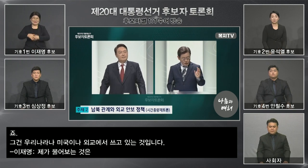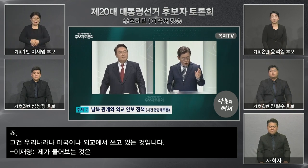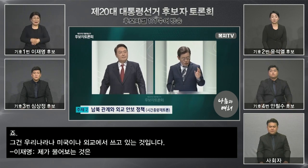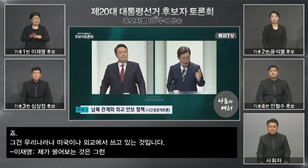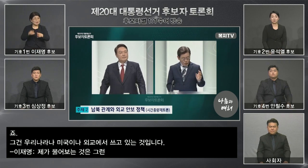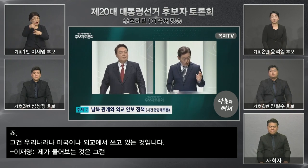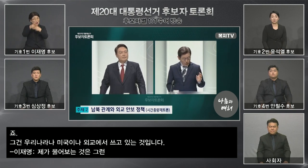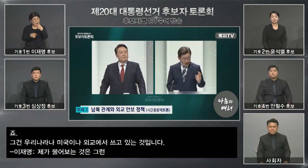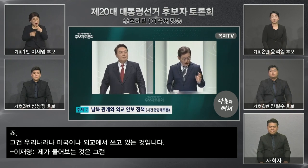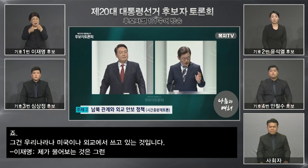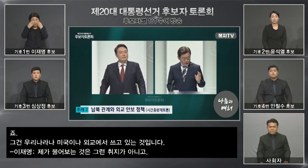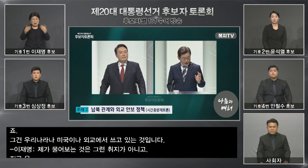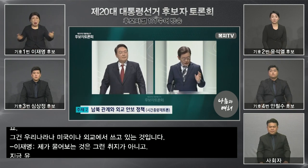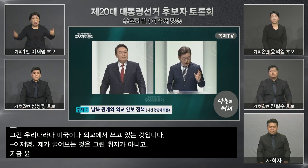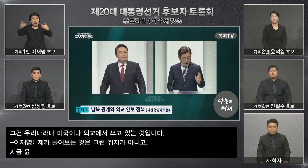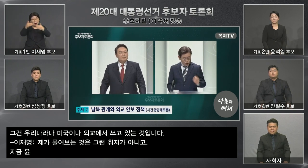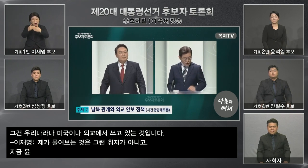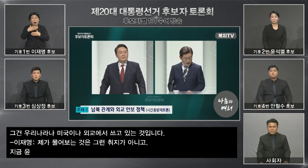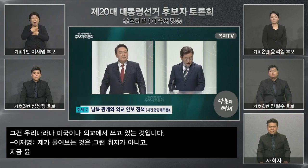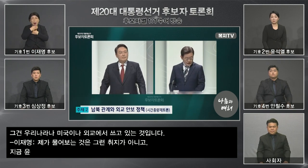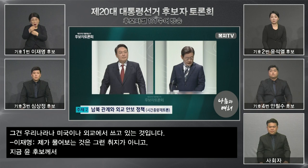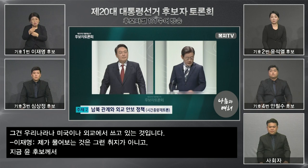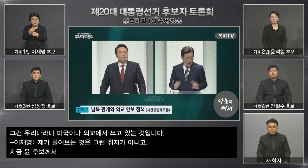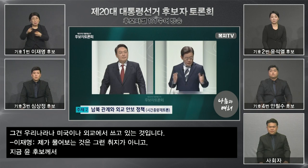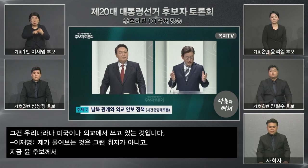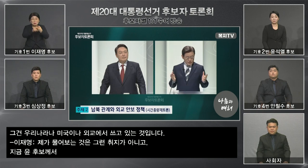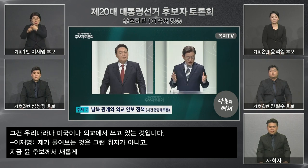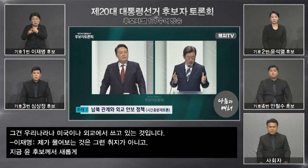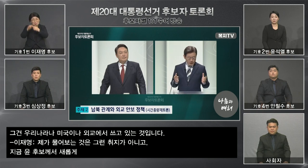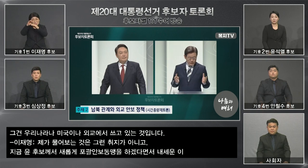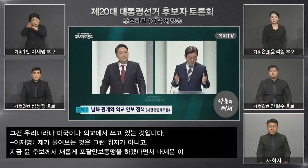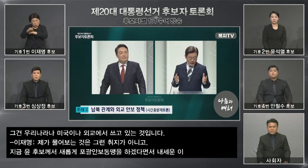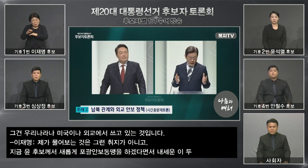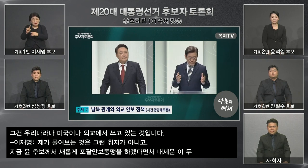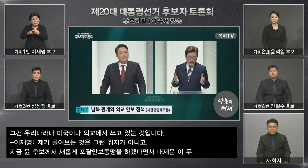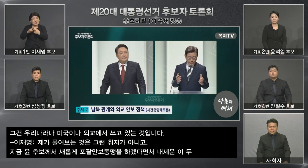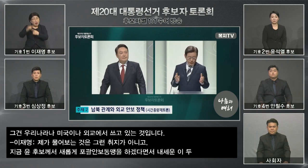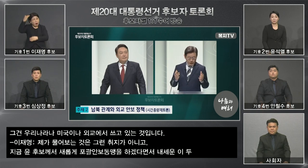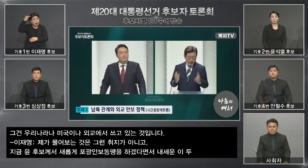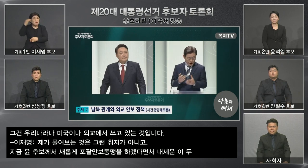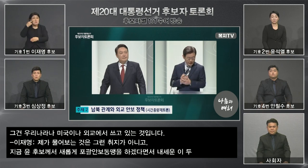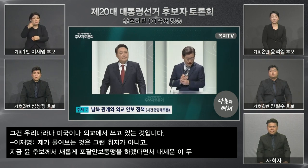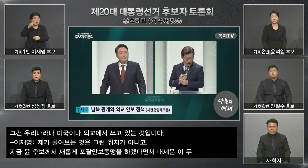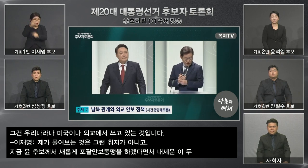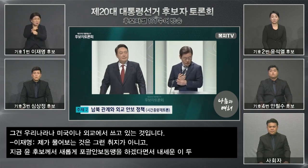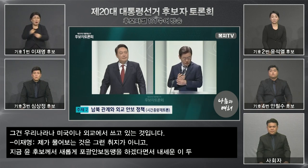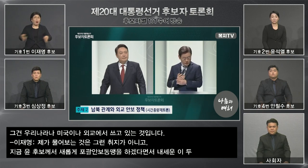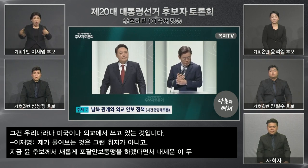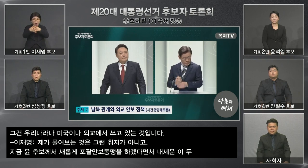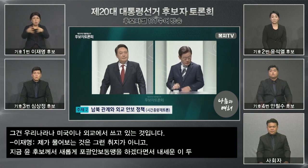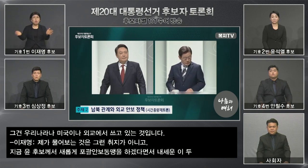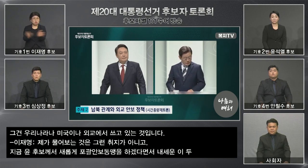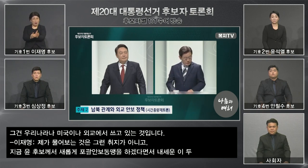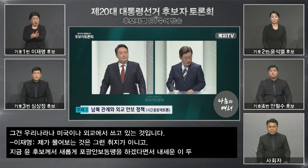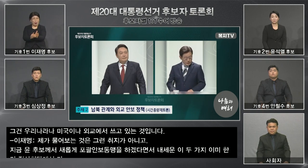후보께서 새롭게 포관동맹을 하겠다면서 내세운 이 두 가지가 이미 한미정상회담에서 다 합의한 내용이 들어있다 이 말이죠.